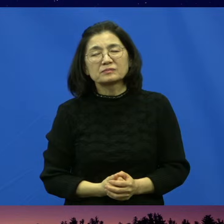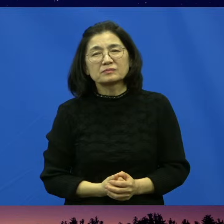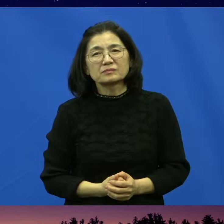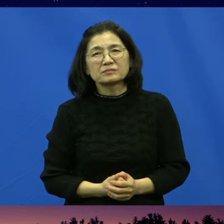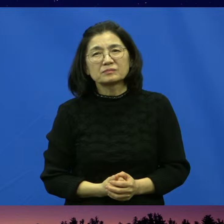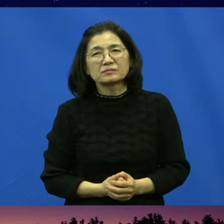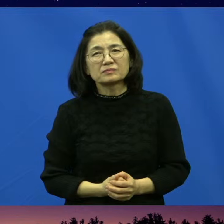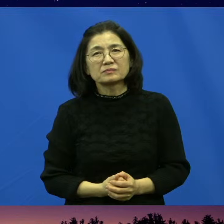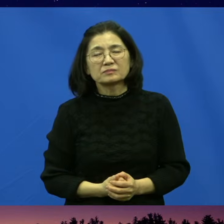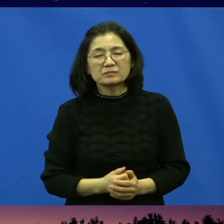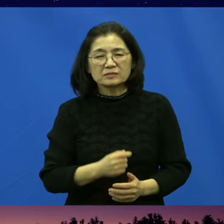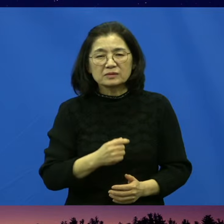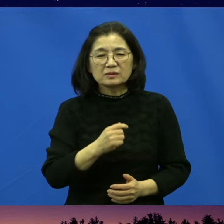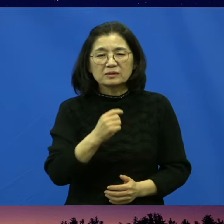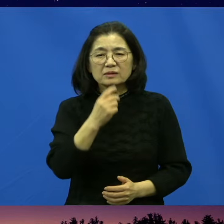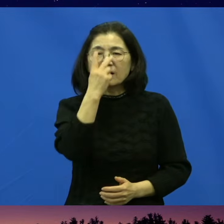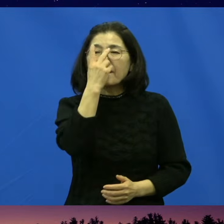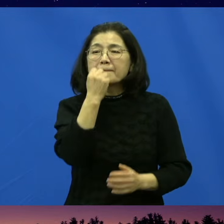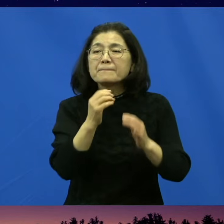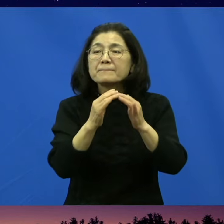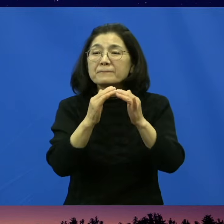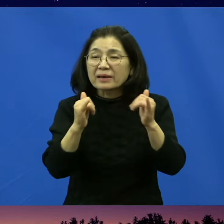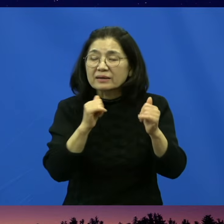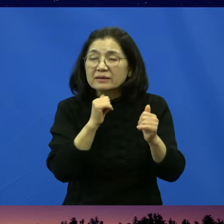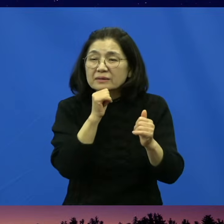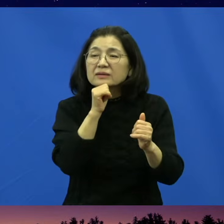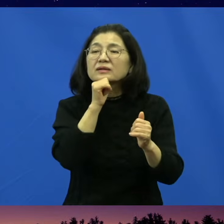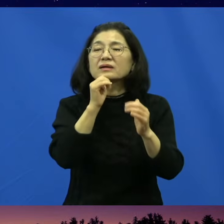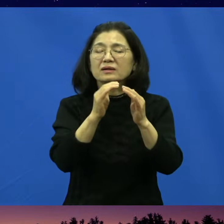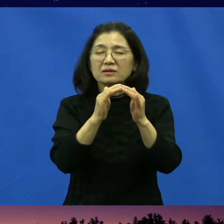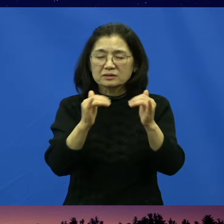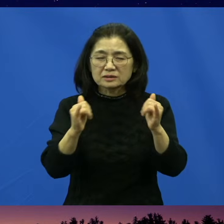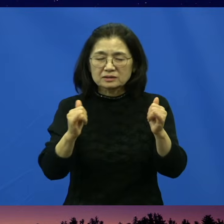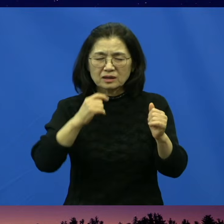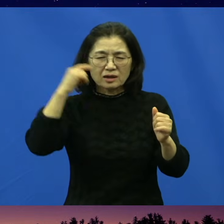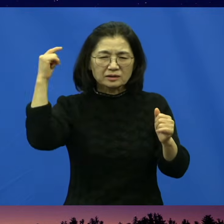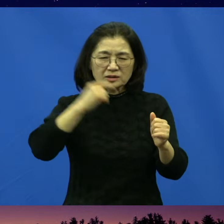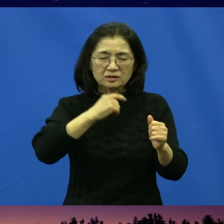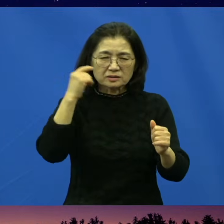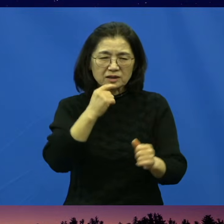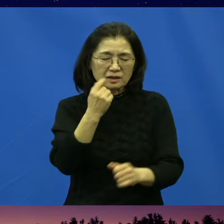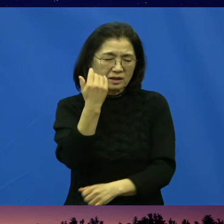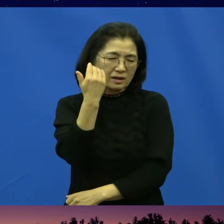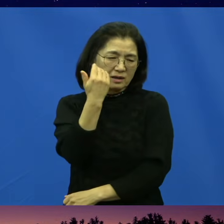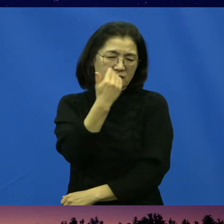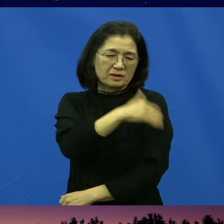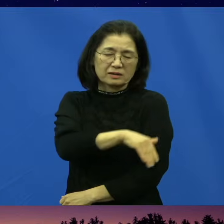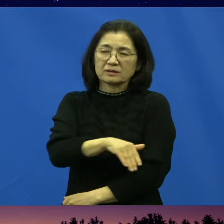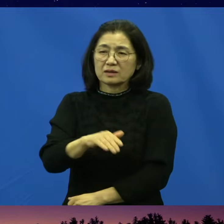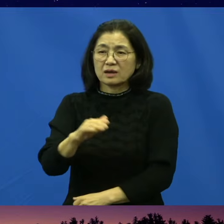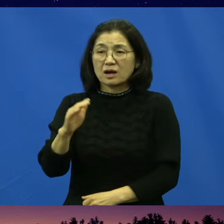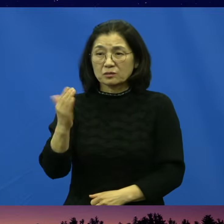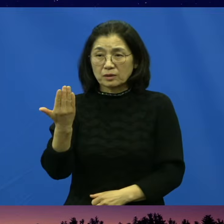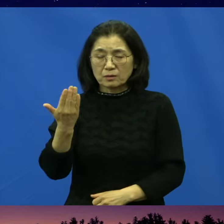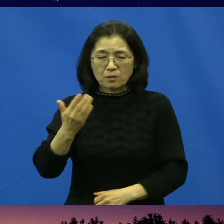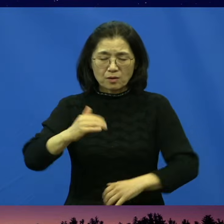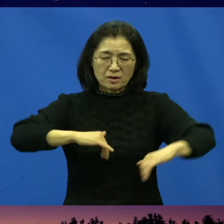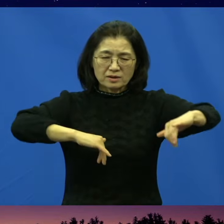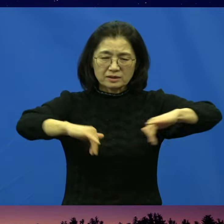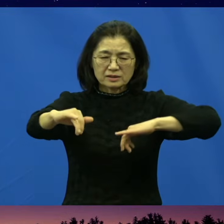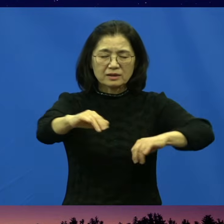철저하게 소외되고 있는 것이죠. 바디메오는 길에서 걷는 사람이 아니라 길가에